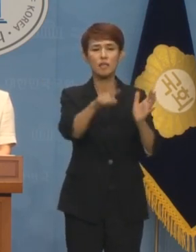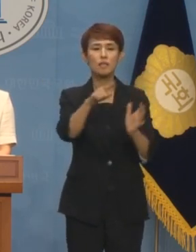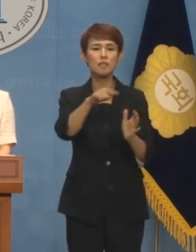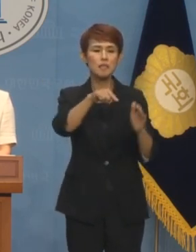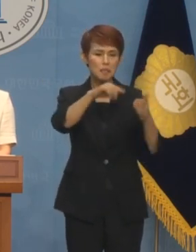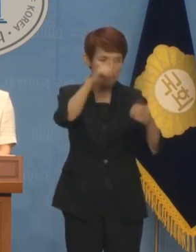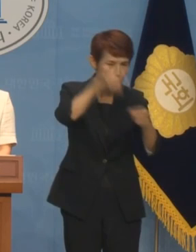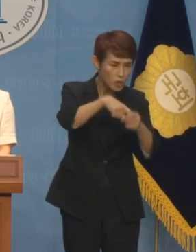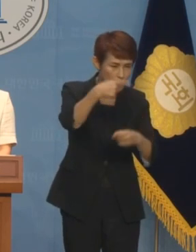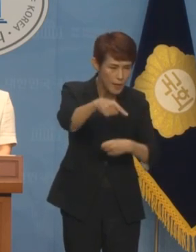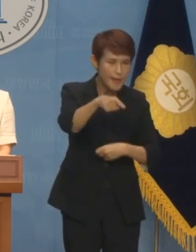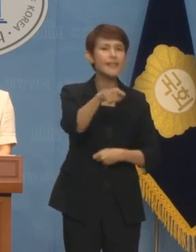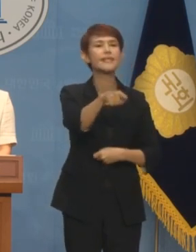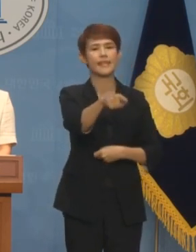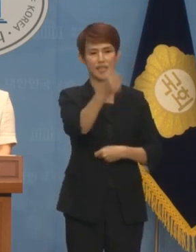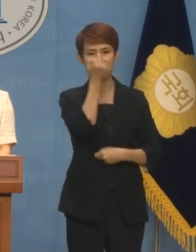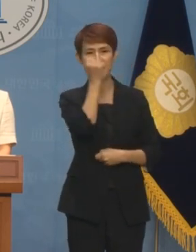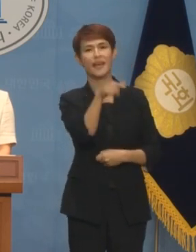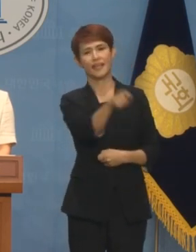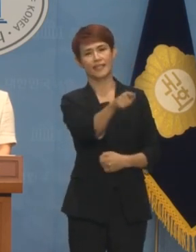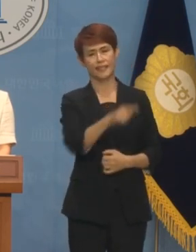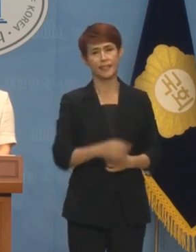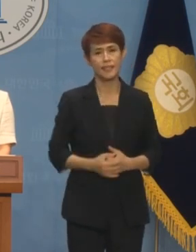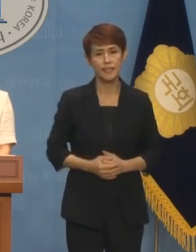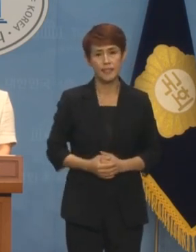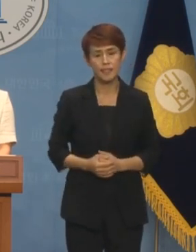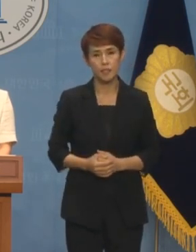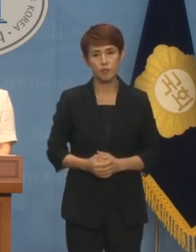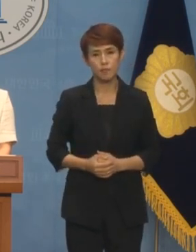목적이 어디에 있는지를 명확히 보여줍니다.